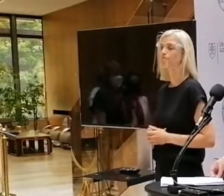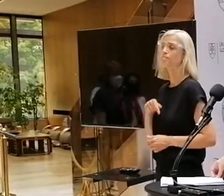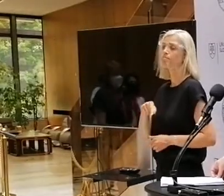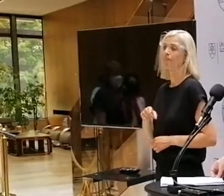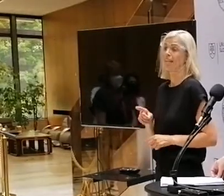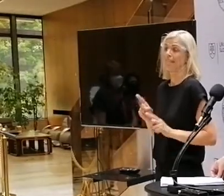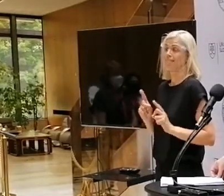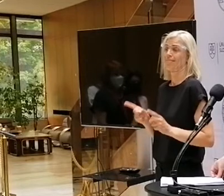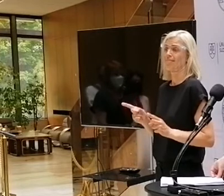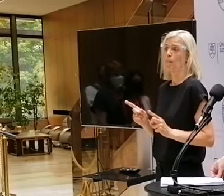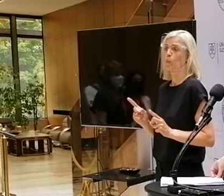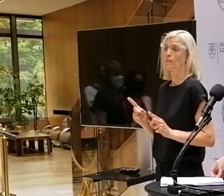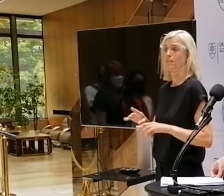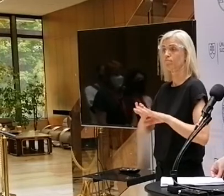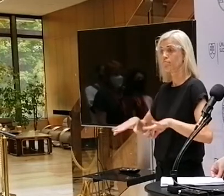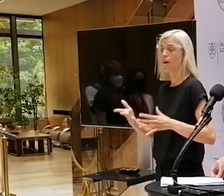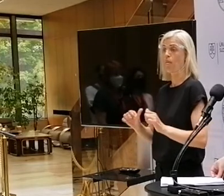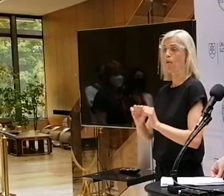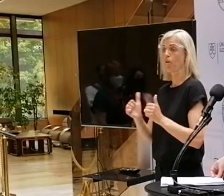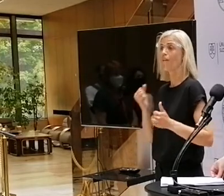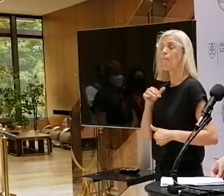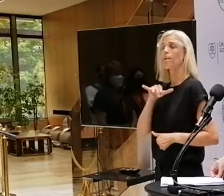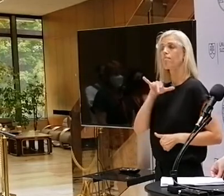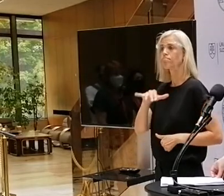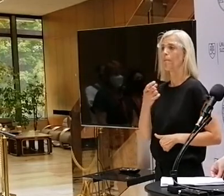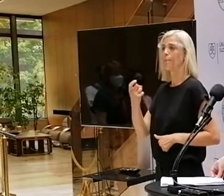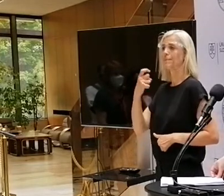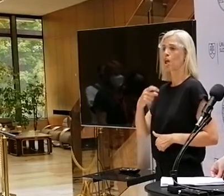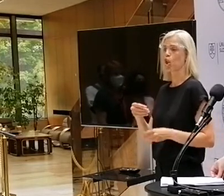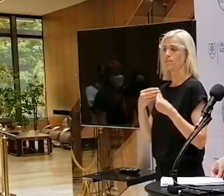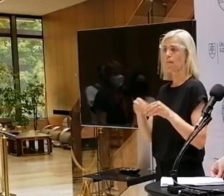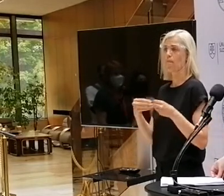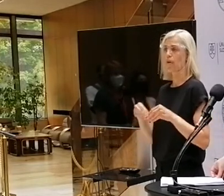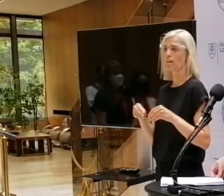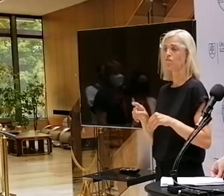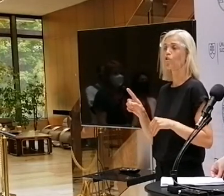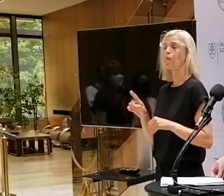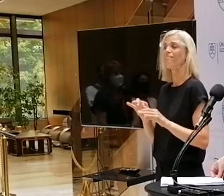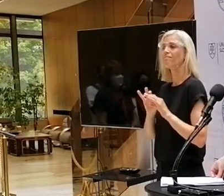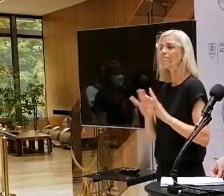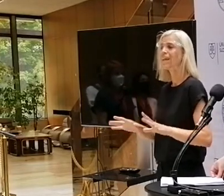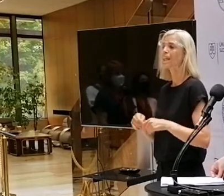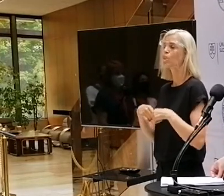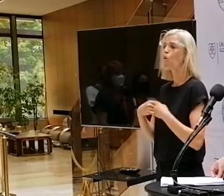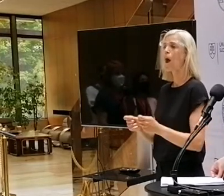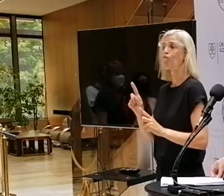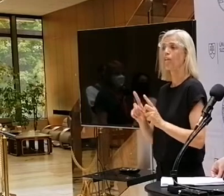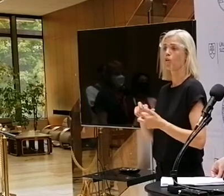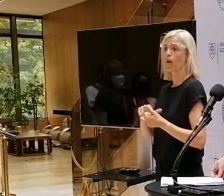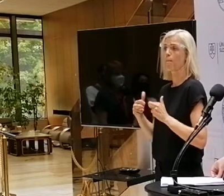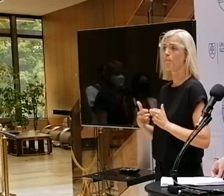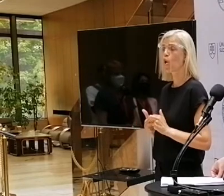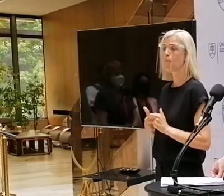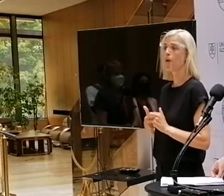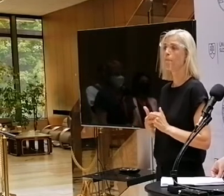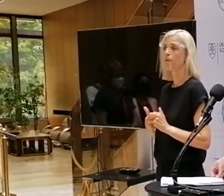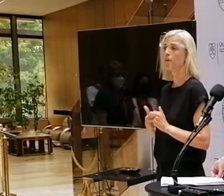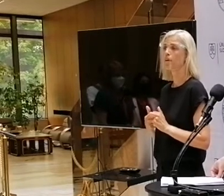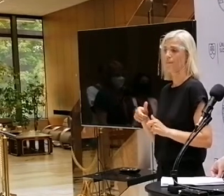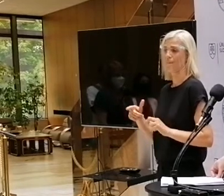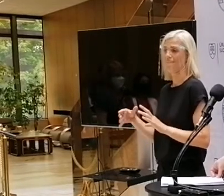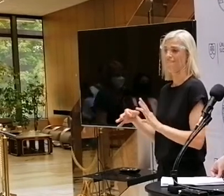nemuseli rozviesť alebo rozísť, keby mali k dispozícii psychologické poradenstvo, ktoré by dokázalo niektoré problémy v